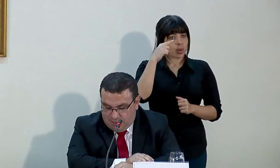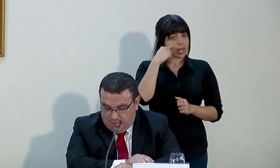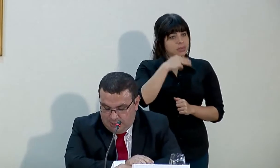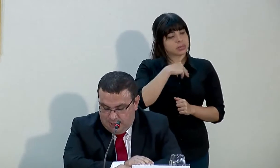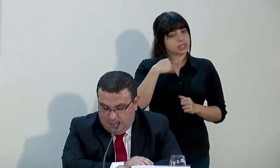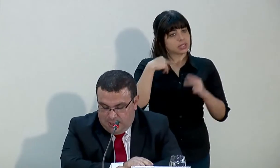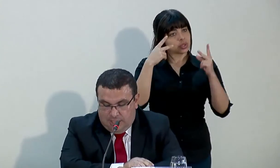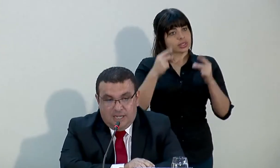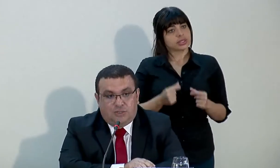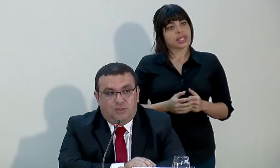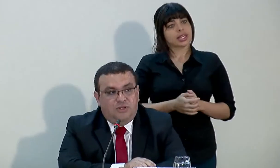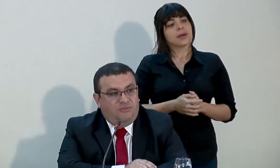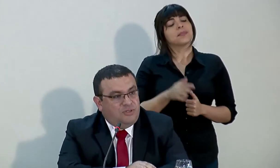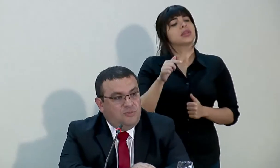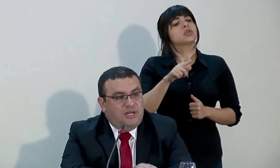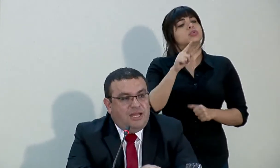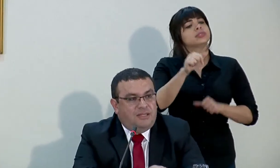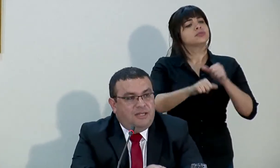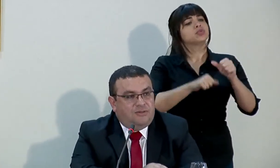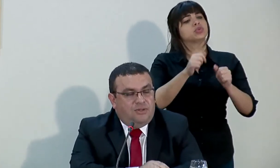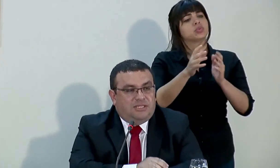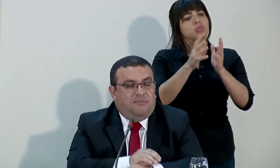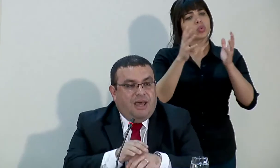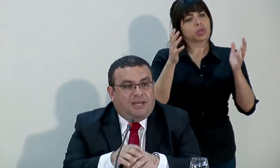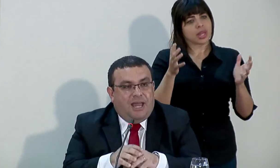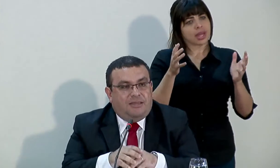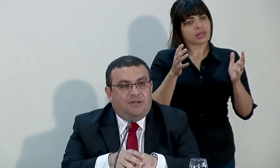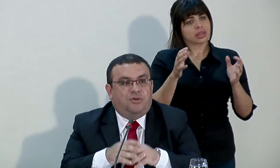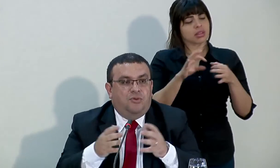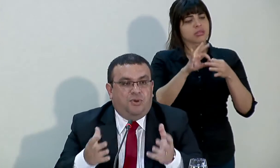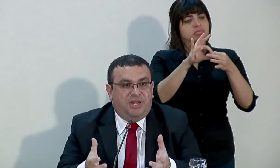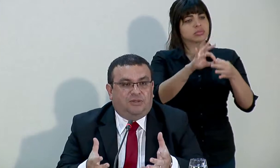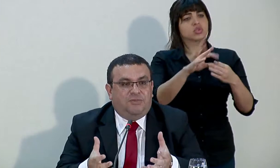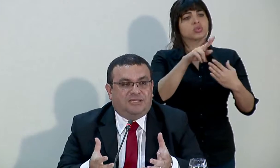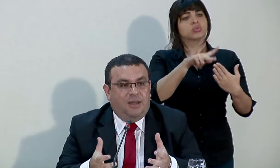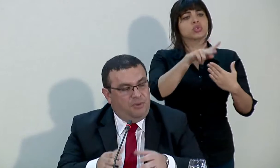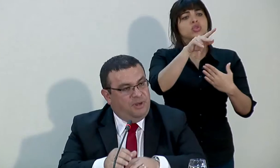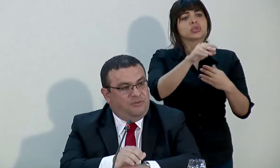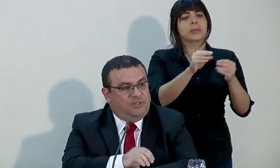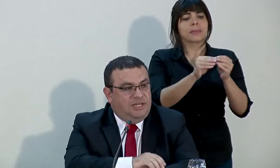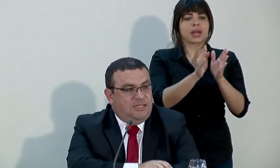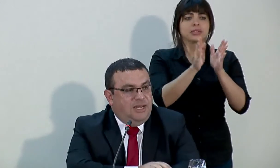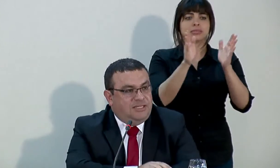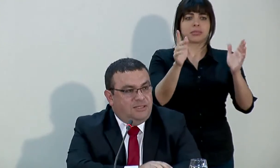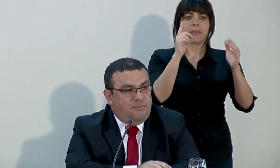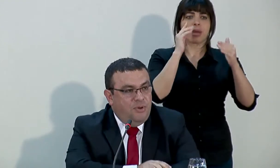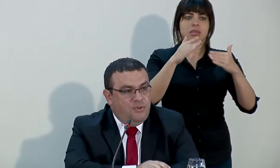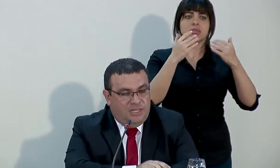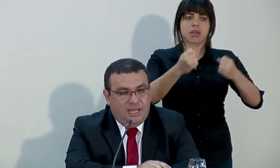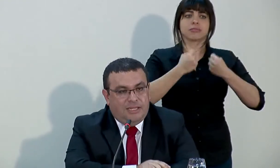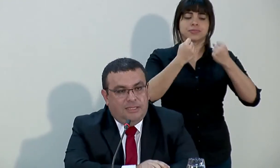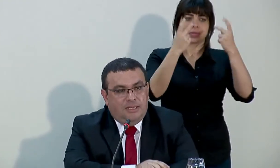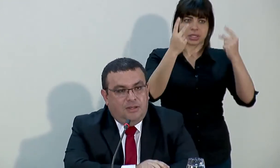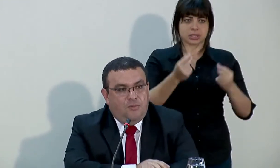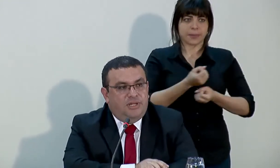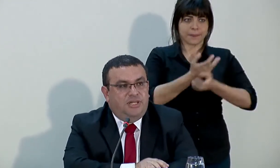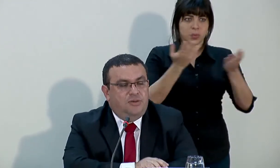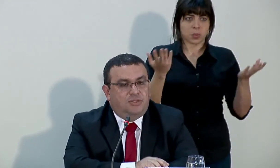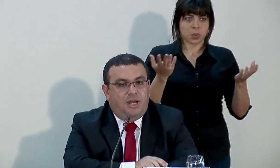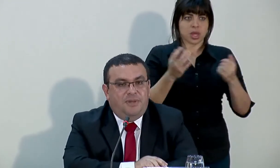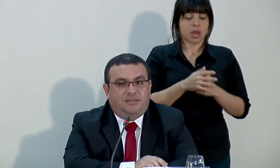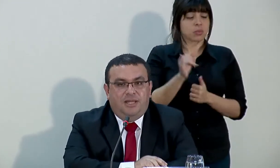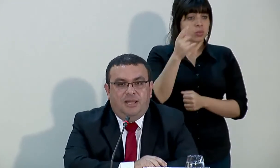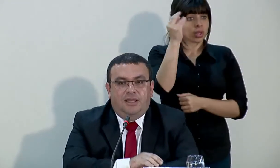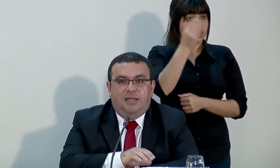de Hacienda, que esto es un esfuerzo muy grande que se enmarca dentro de un proyecto más amplio para fortalecer la hacienda pública. Como les